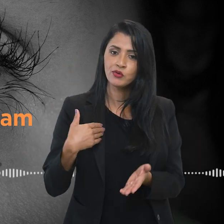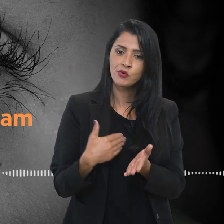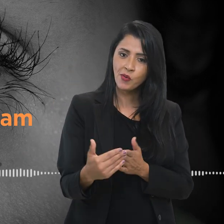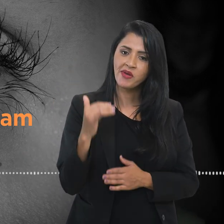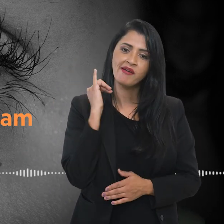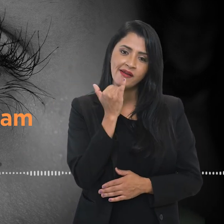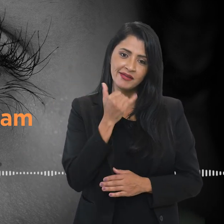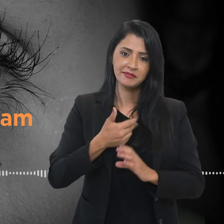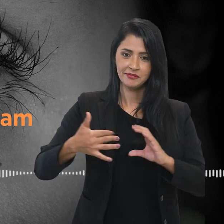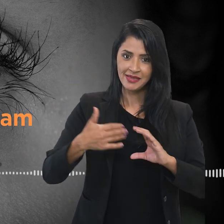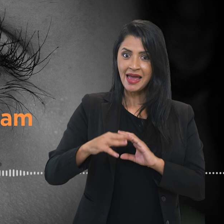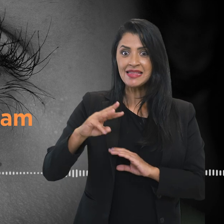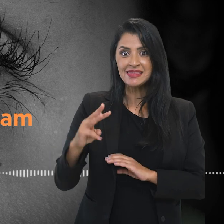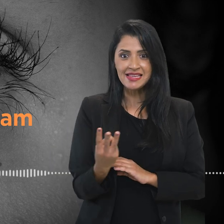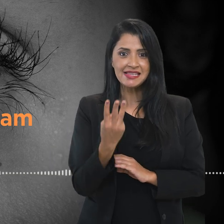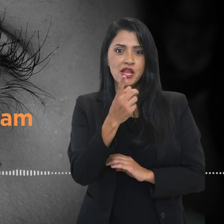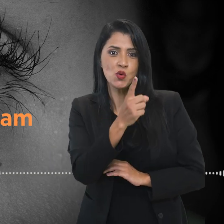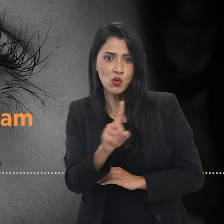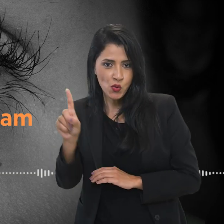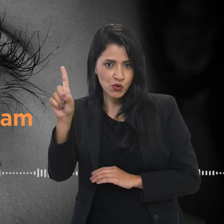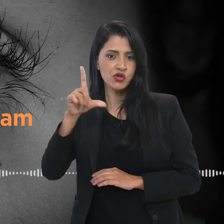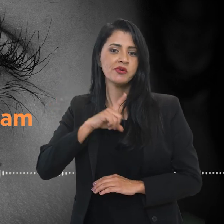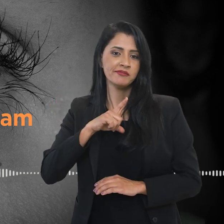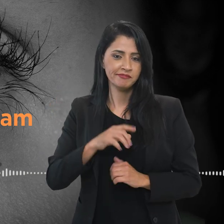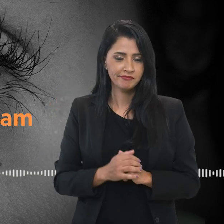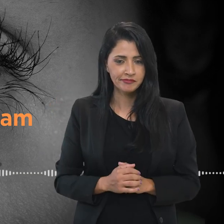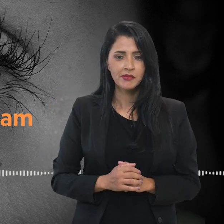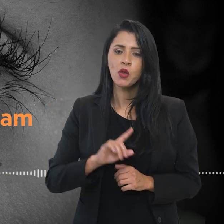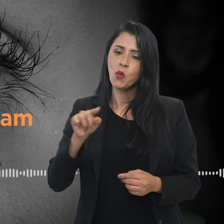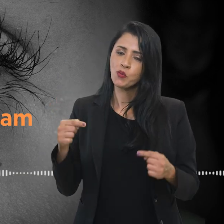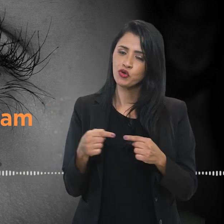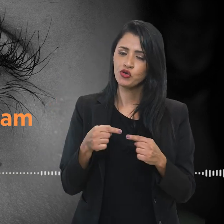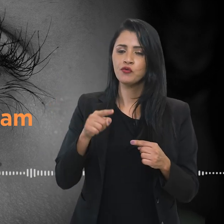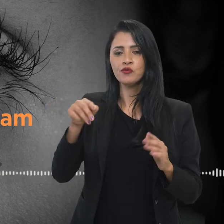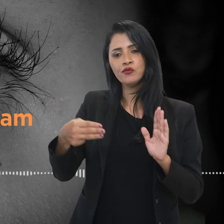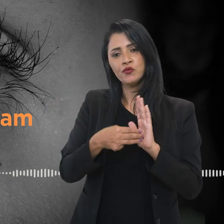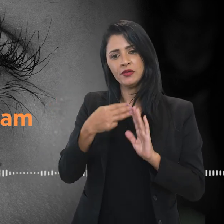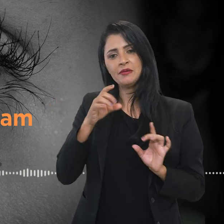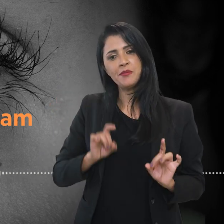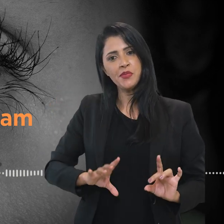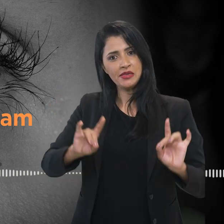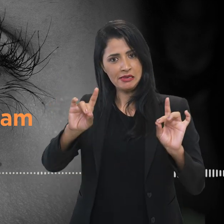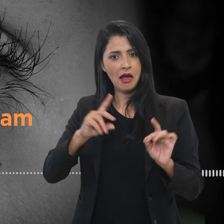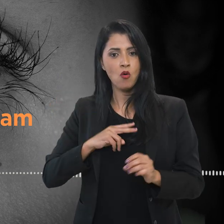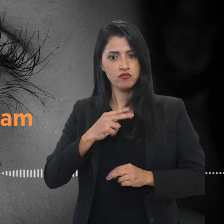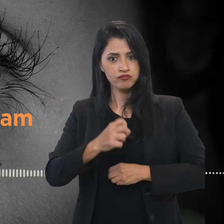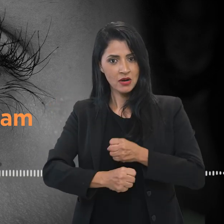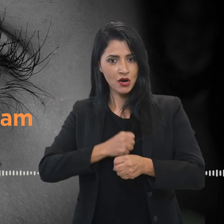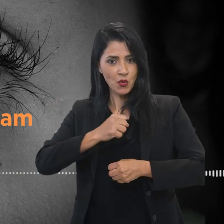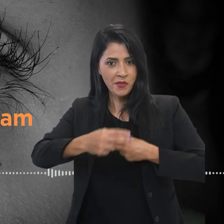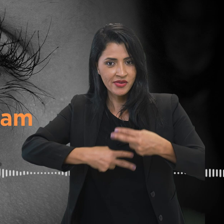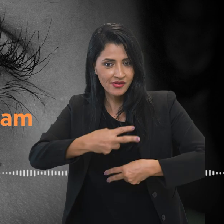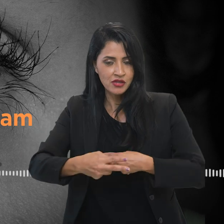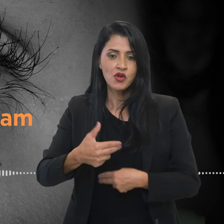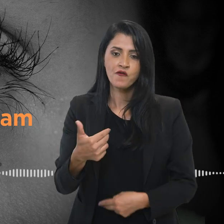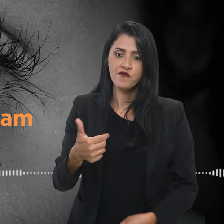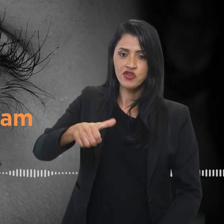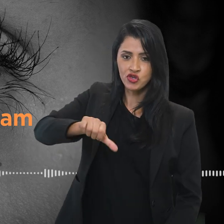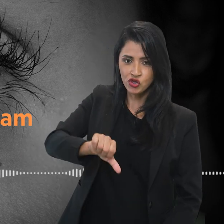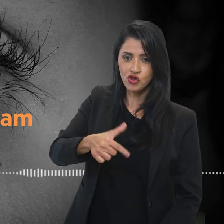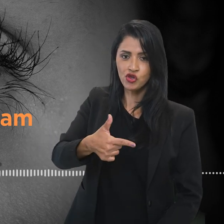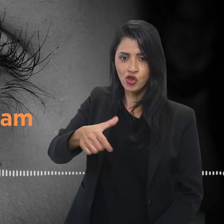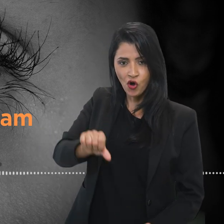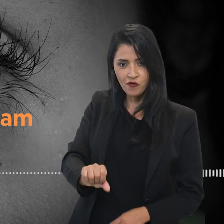adultas. E em 2024, Histórias Raras volta para a terceira e última temporada, e por um motivo especial, em